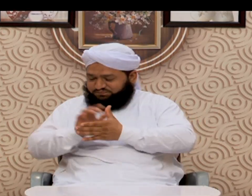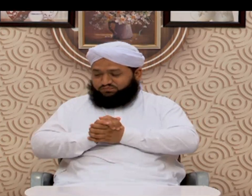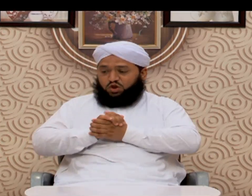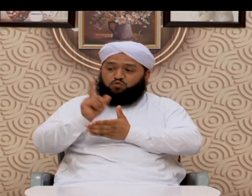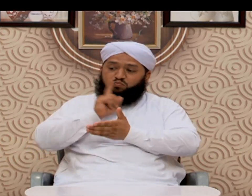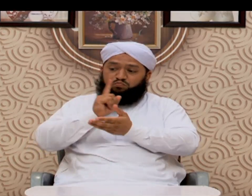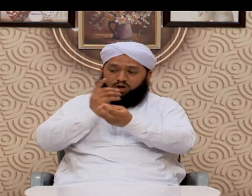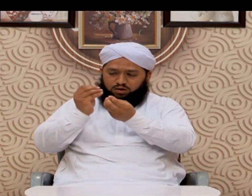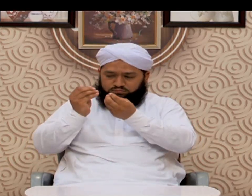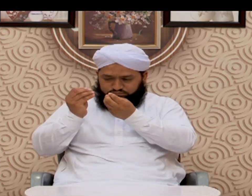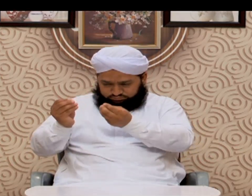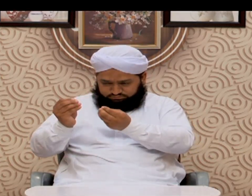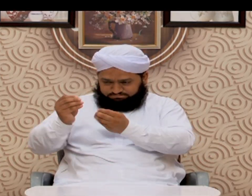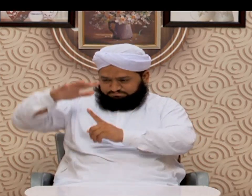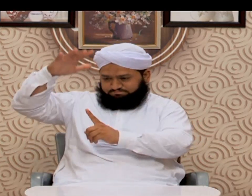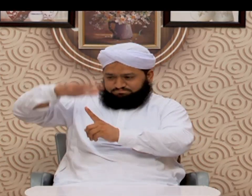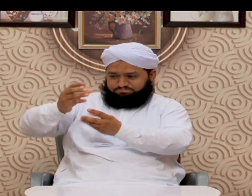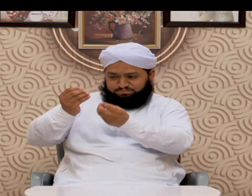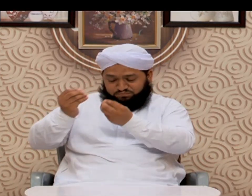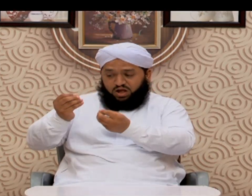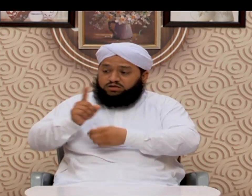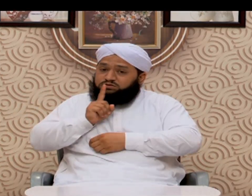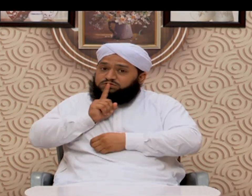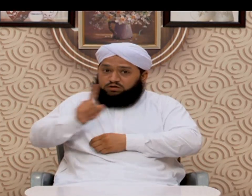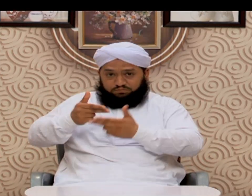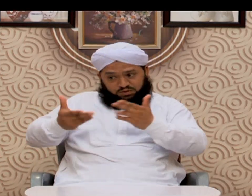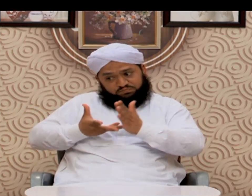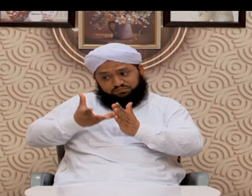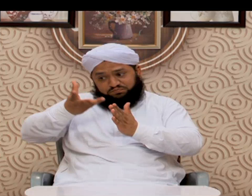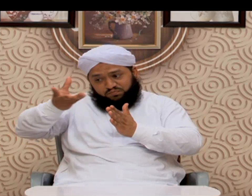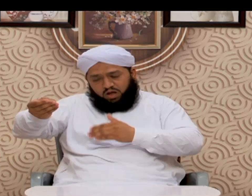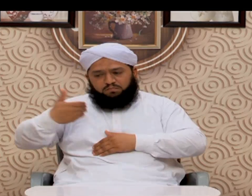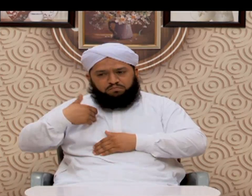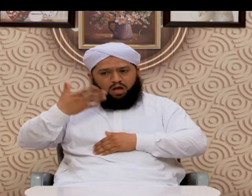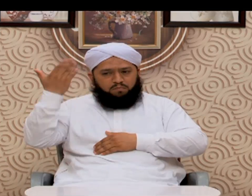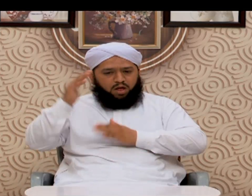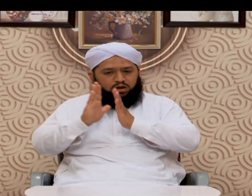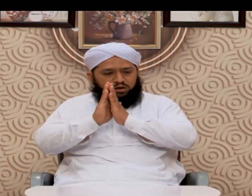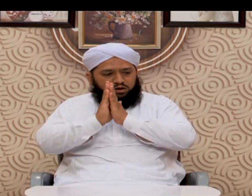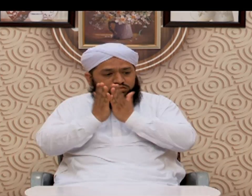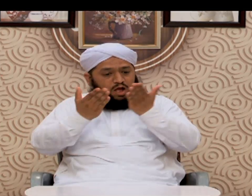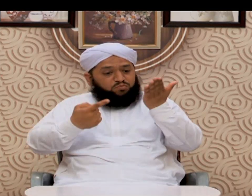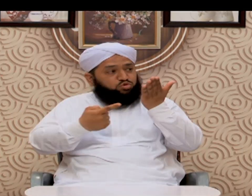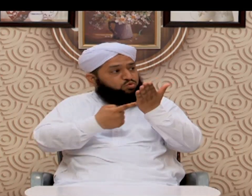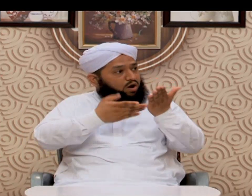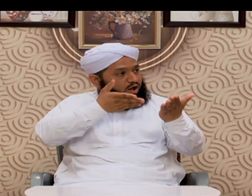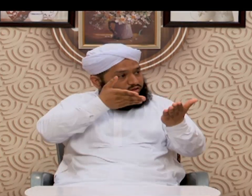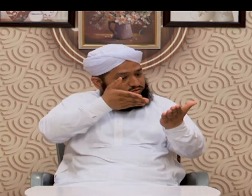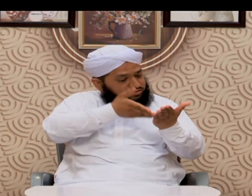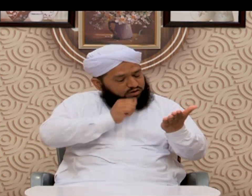دیا، اے عمر رضی اللہ عنہ، دراصل بات یہ ہے کہ میں نے تورات میں نبی آخر الزماں